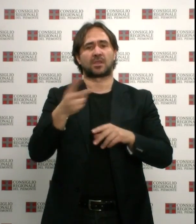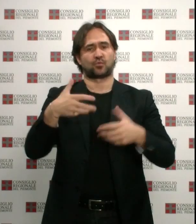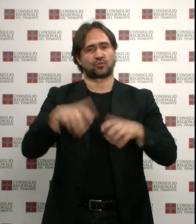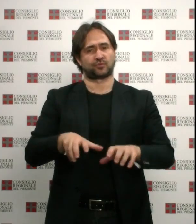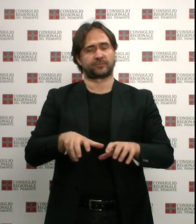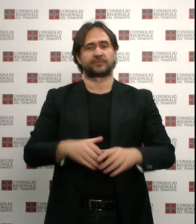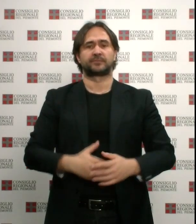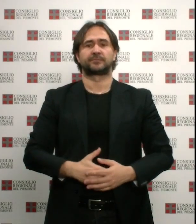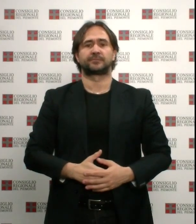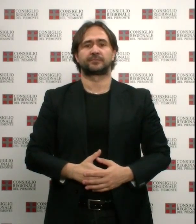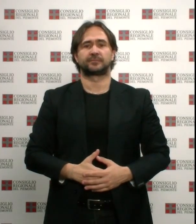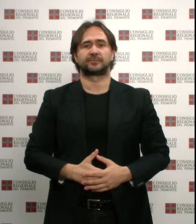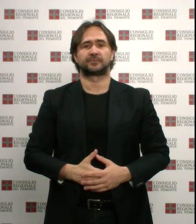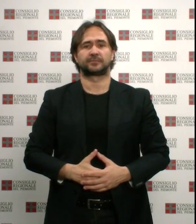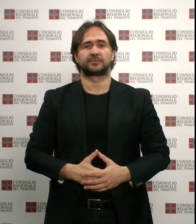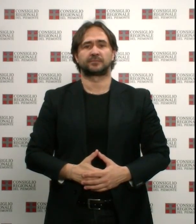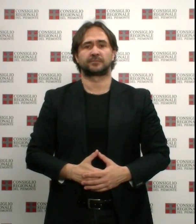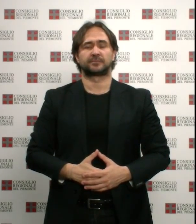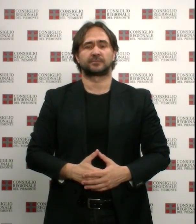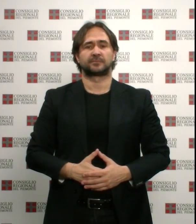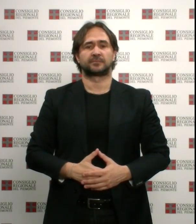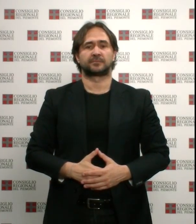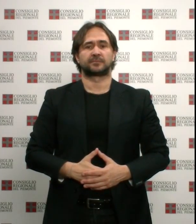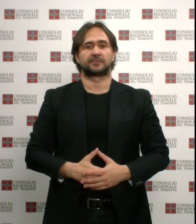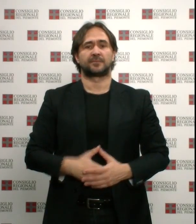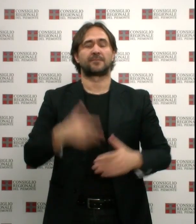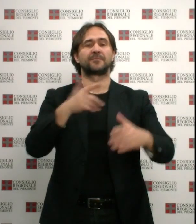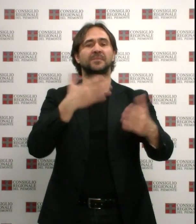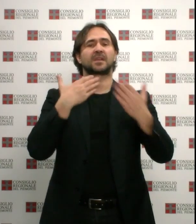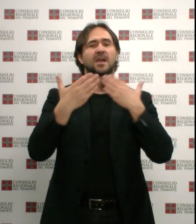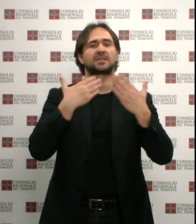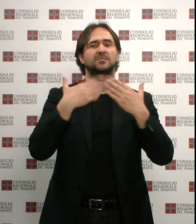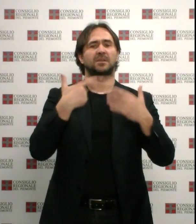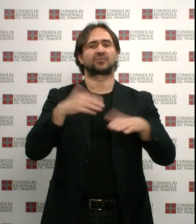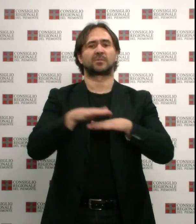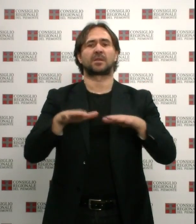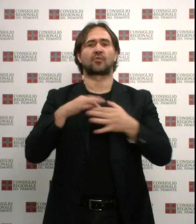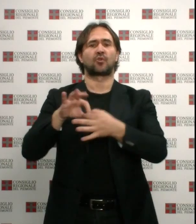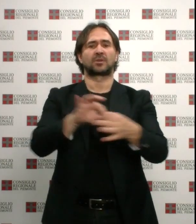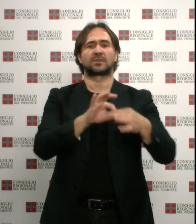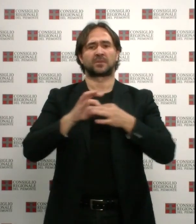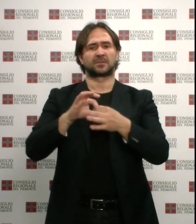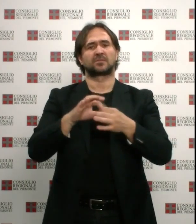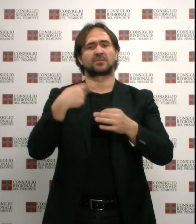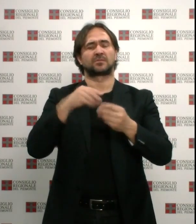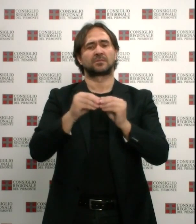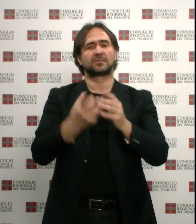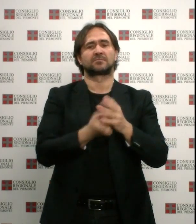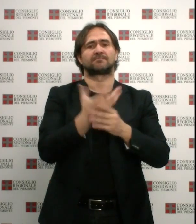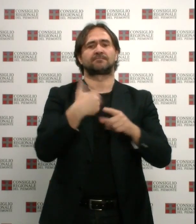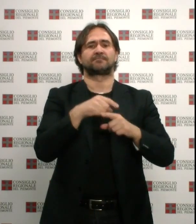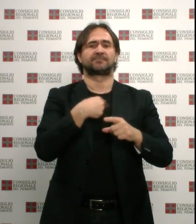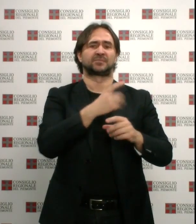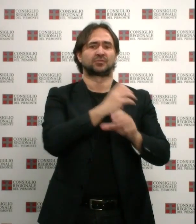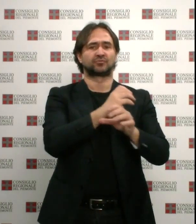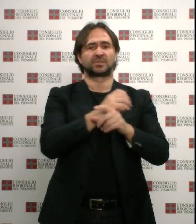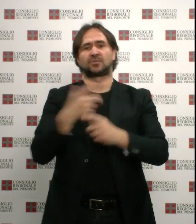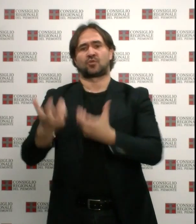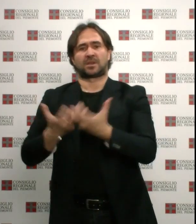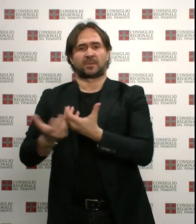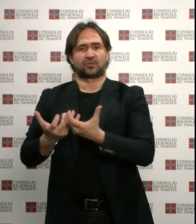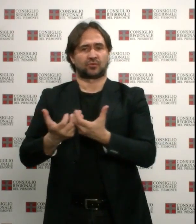anche in attesa che si sblocchi la trattativa con Cassa Depositi e Prestiti sulla rinegoziazione dei mutui, che porterebbe per il 2015 un minor costo